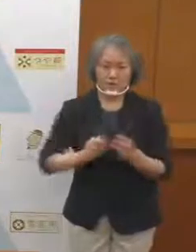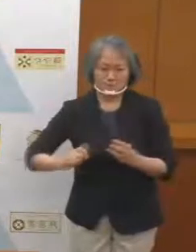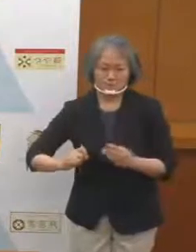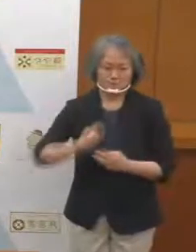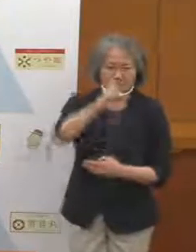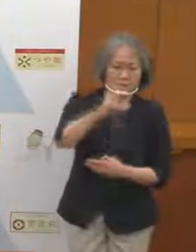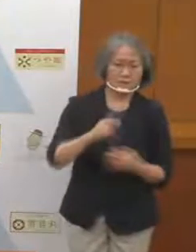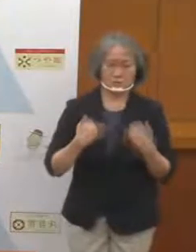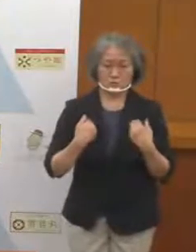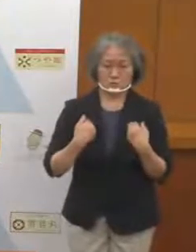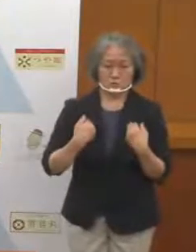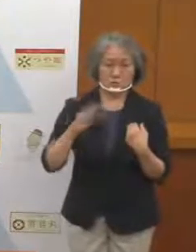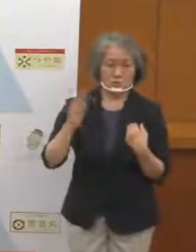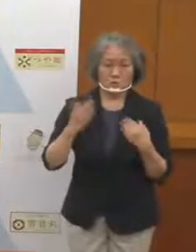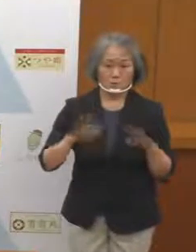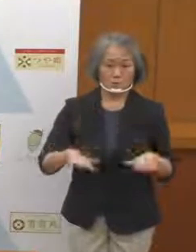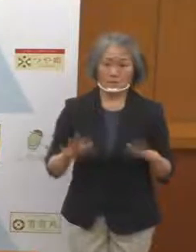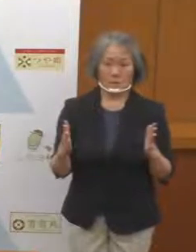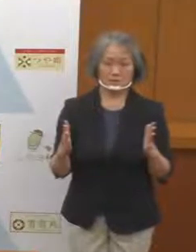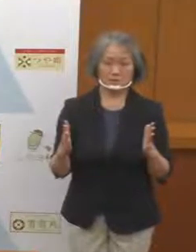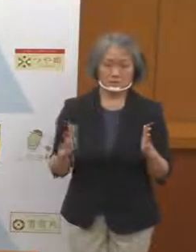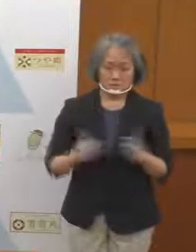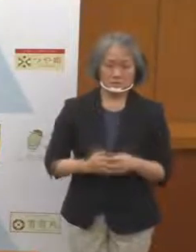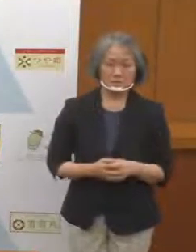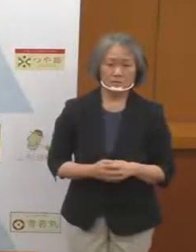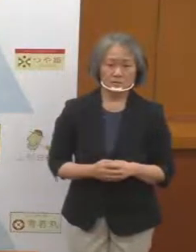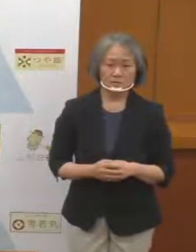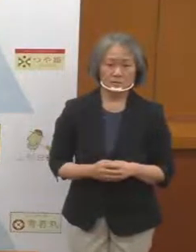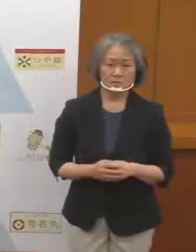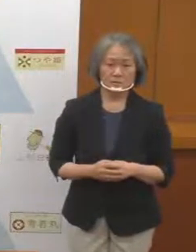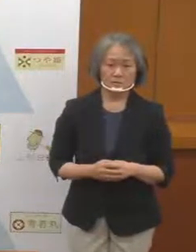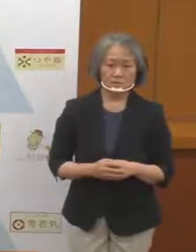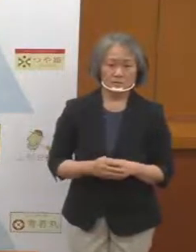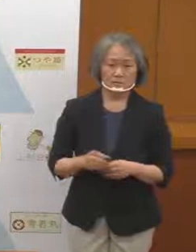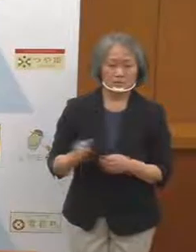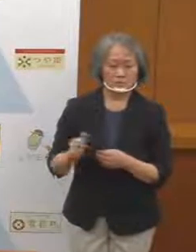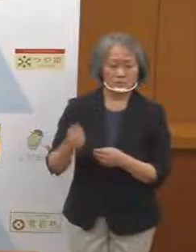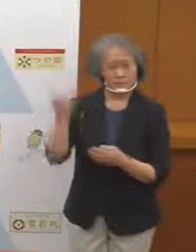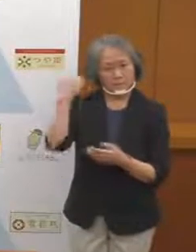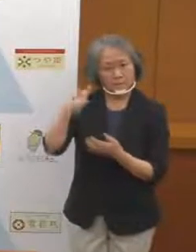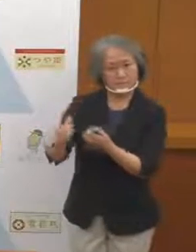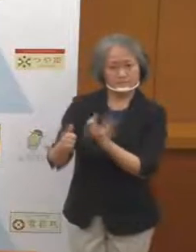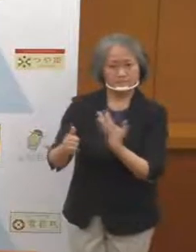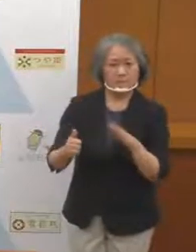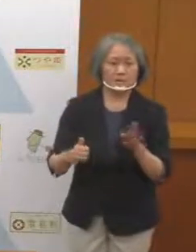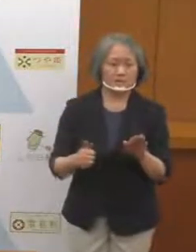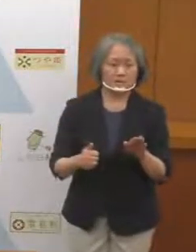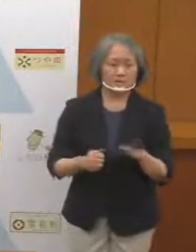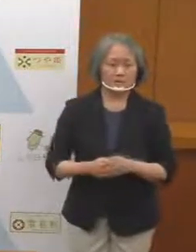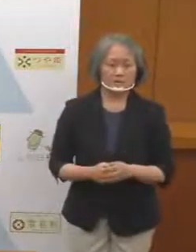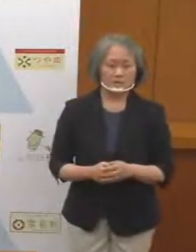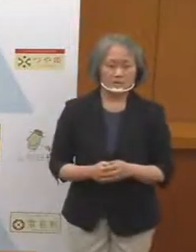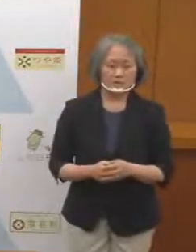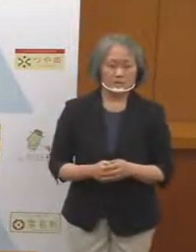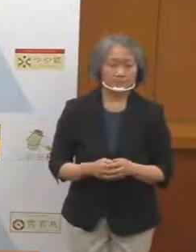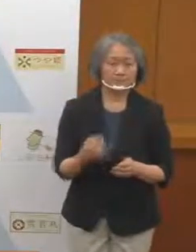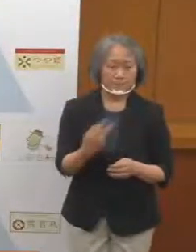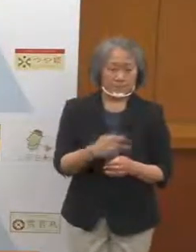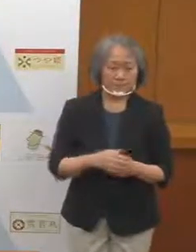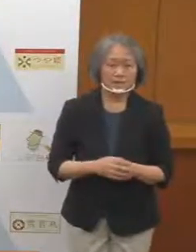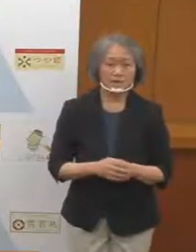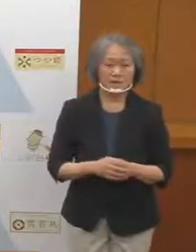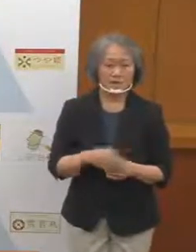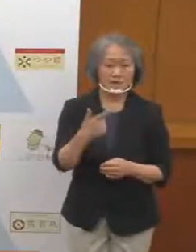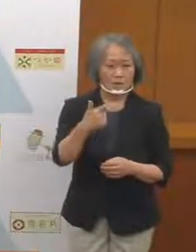現時点では断言できないといったご意見や第六波が再び